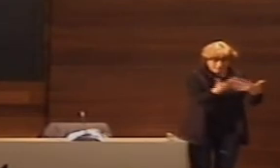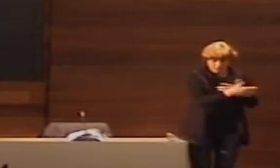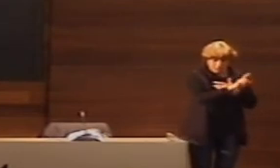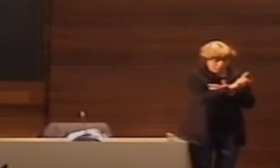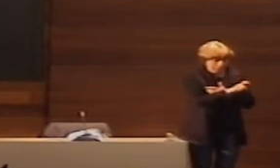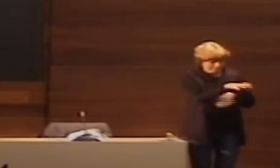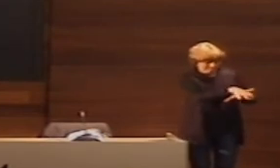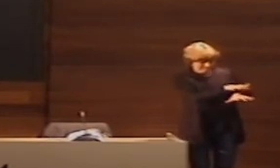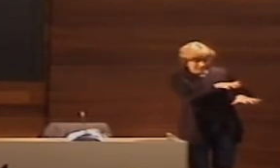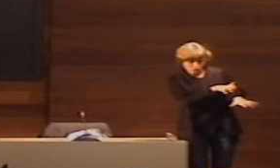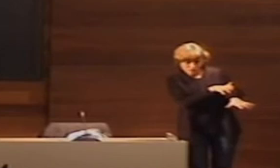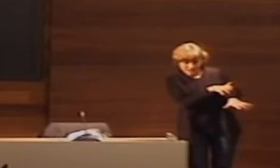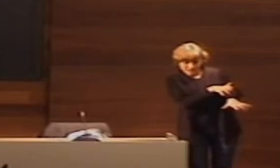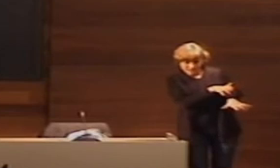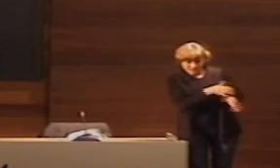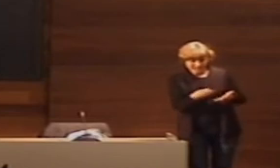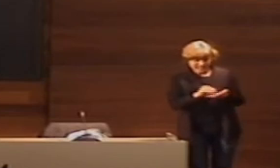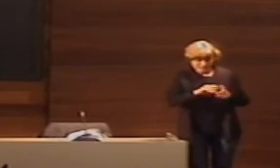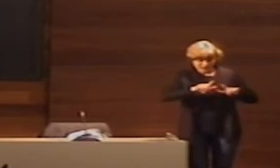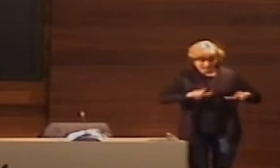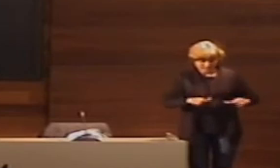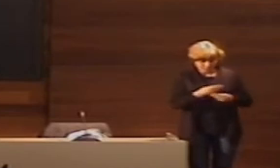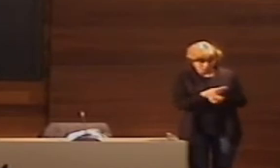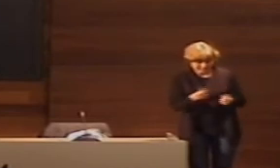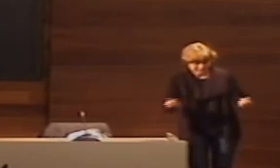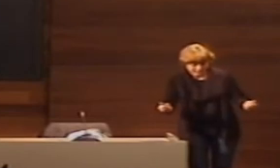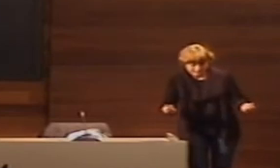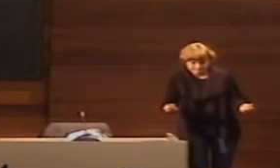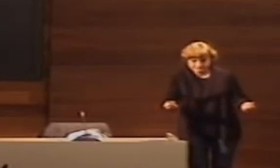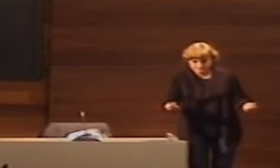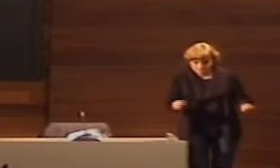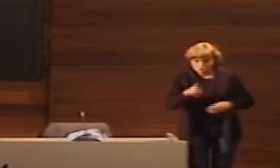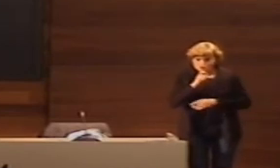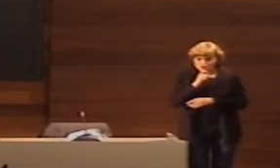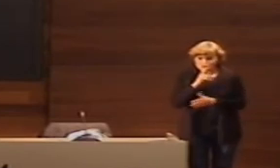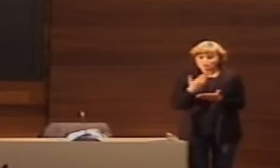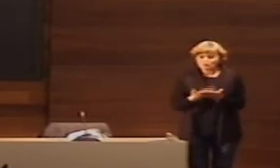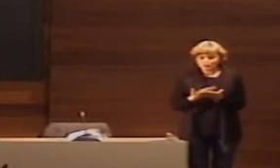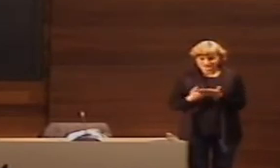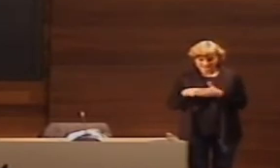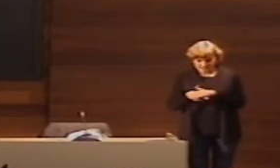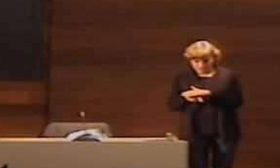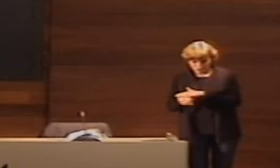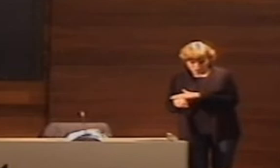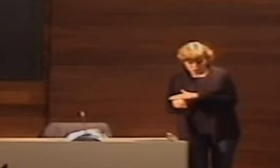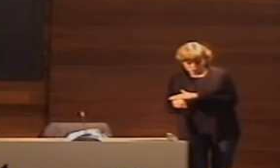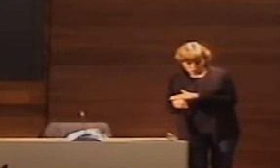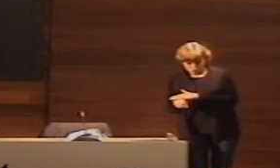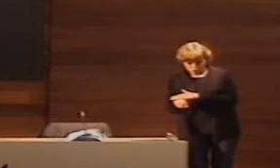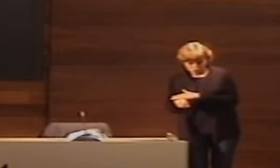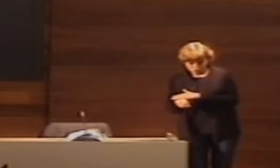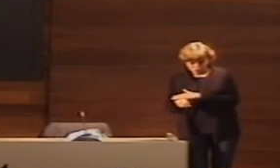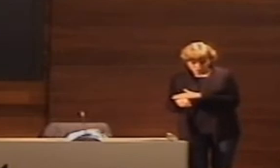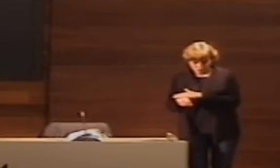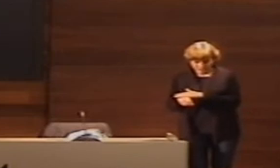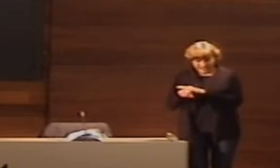Entonces, si tienes que apostar más por la recogida selectiva, es menos residuo que le entra a estas instalaciones, ¿no? Por tanto, esto